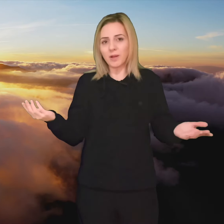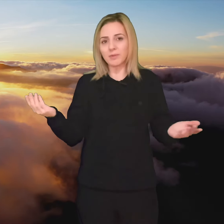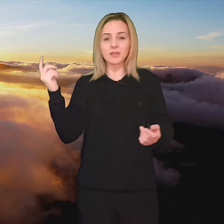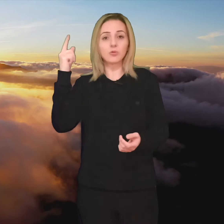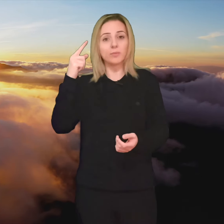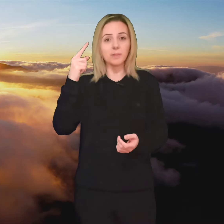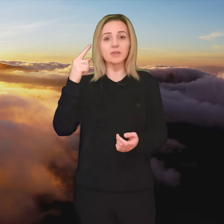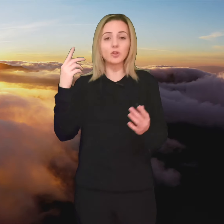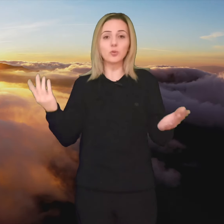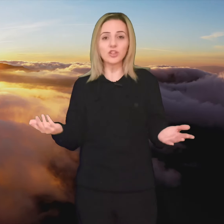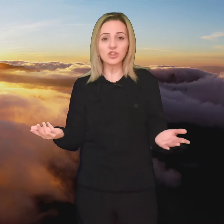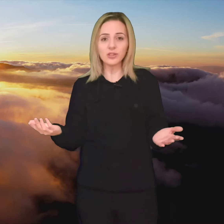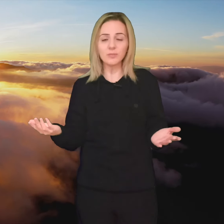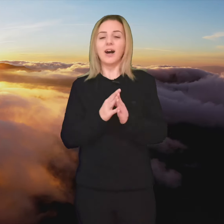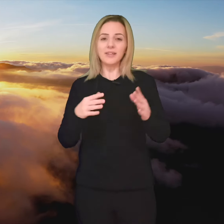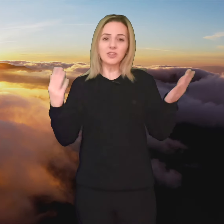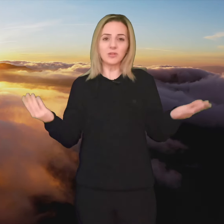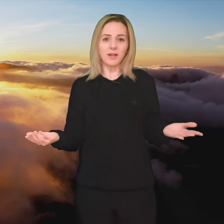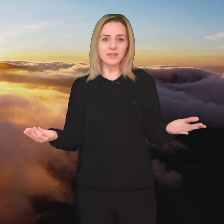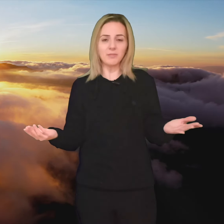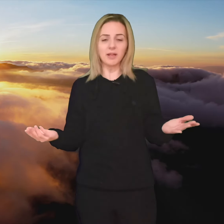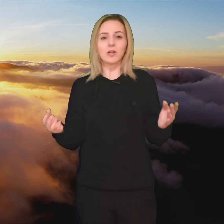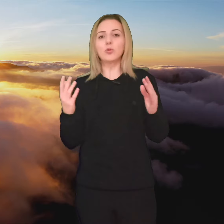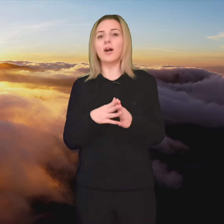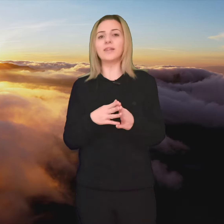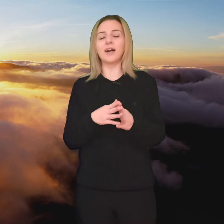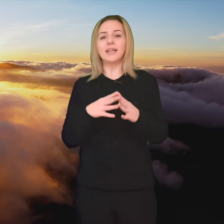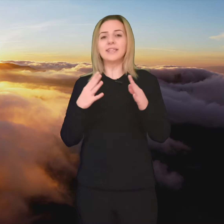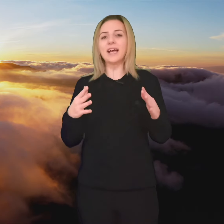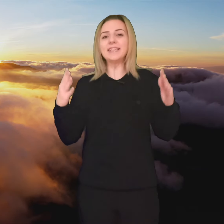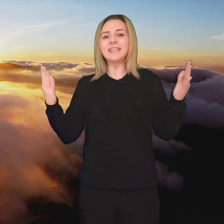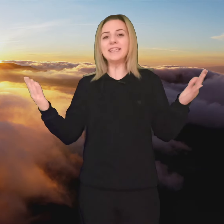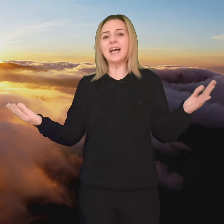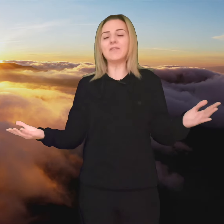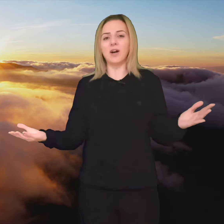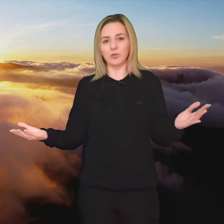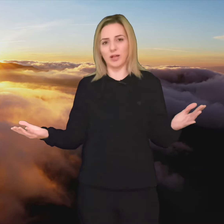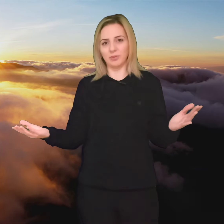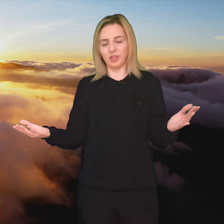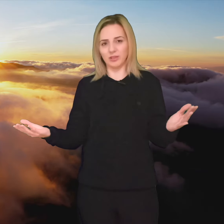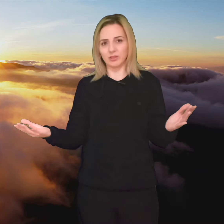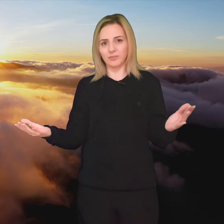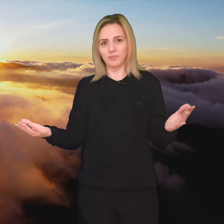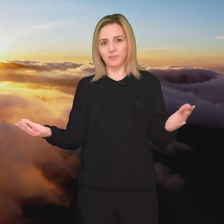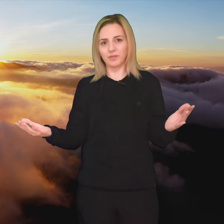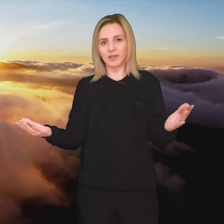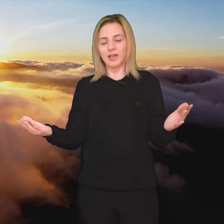Hayır, kapanmaz. Ya da düğmeye basılınca güneş açılır mı? Hayır, açılmaz, değil mi? Doğada kendiliğinden var olan bir